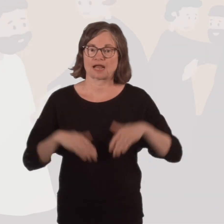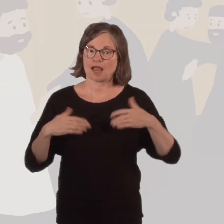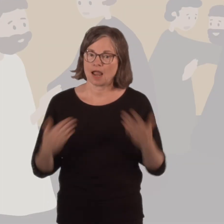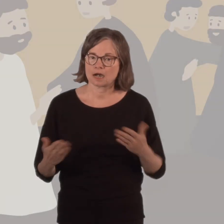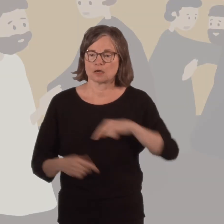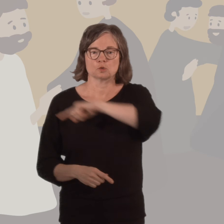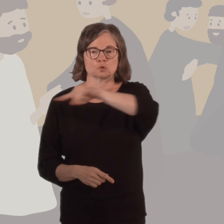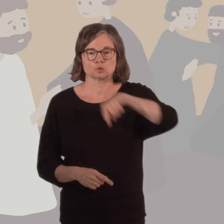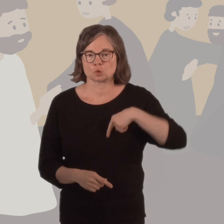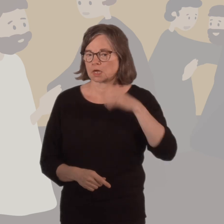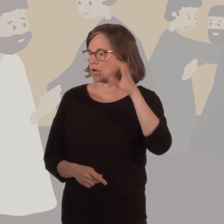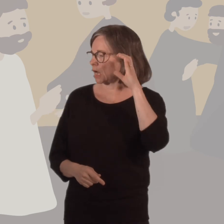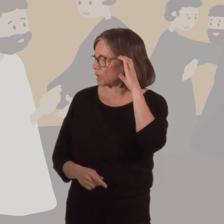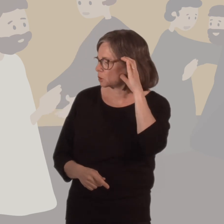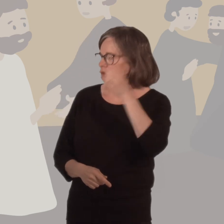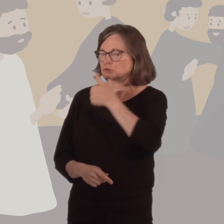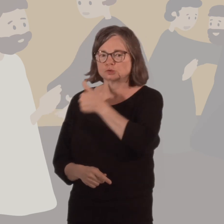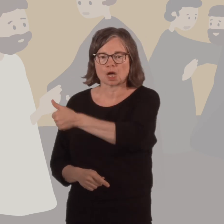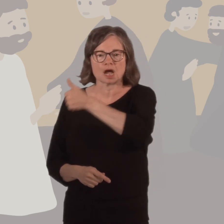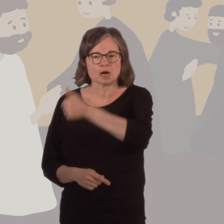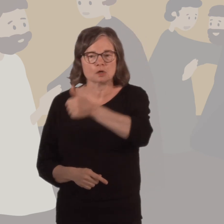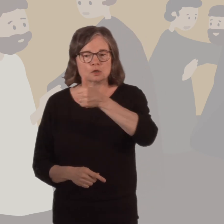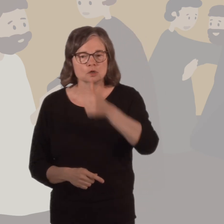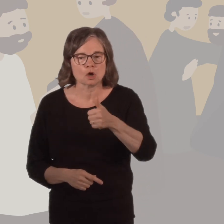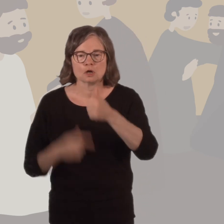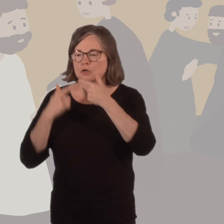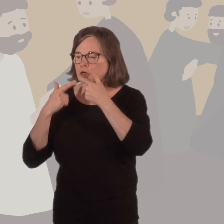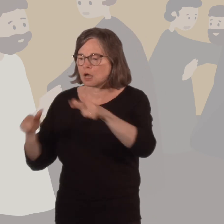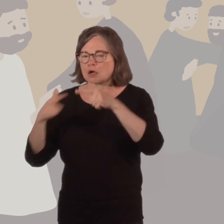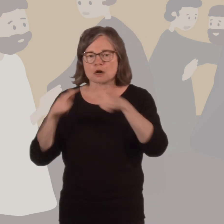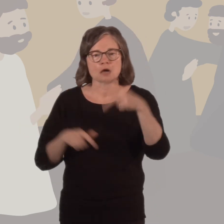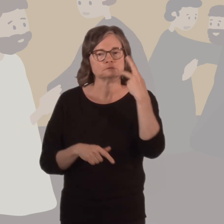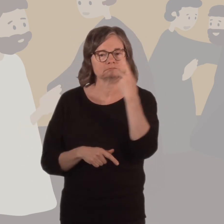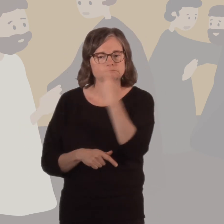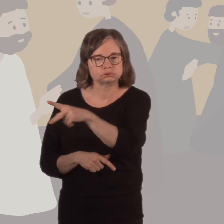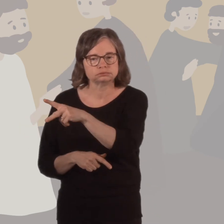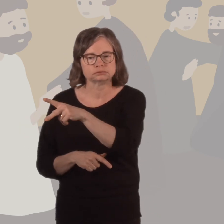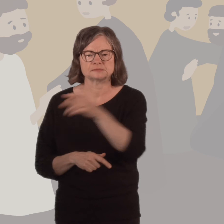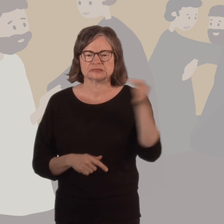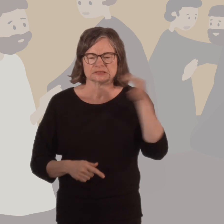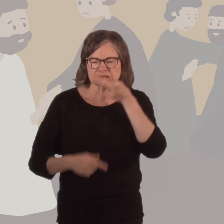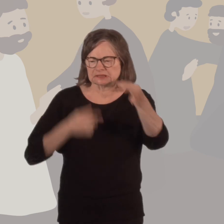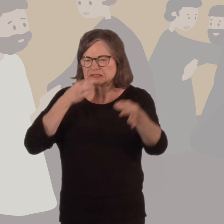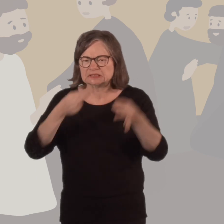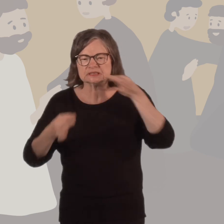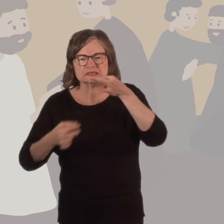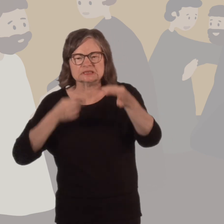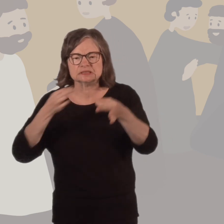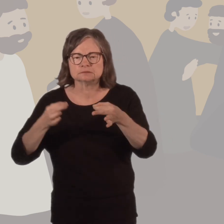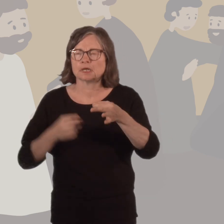Et pourtant, chacun de nous les entend annoncer dans sa langue les grandes choses que Dieu a